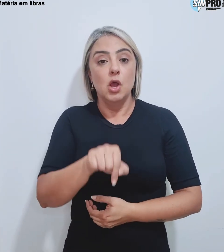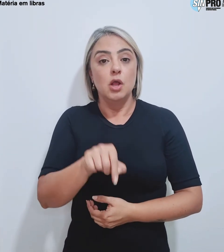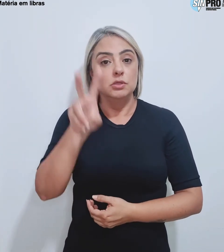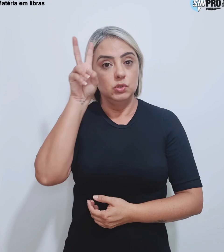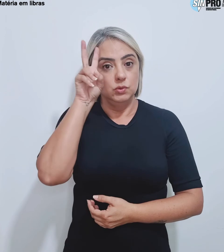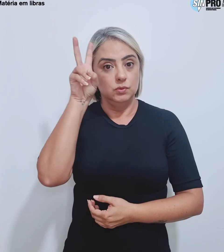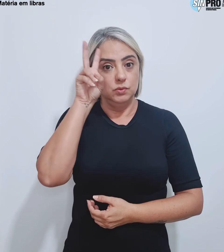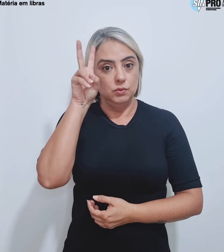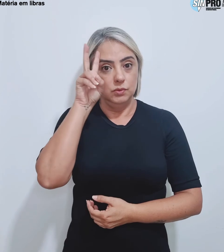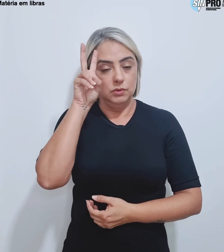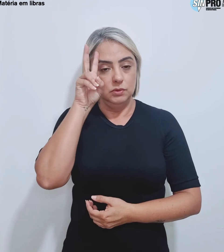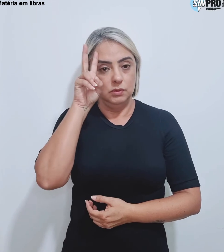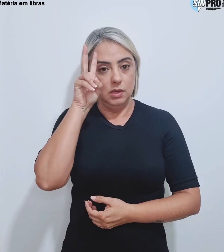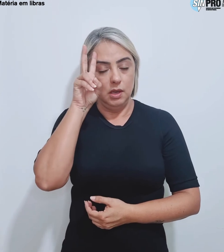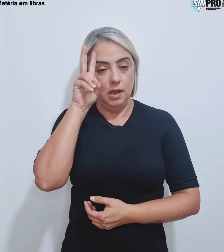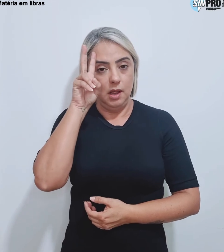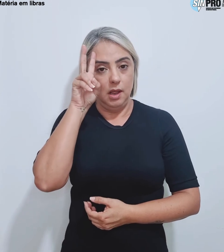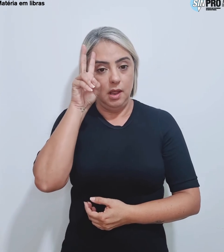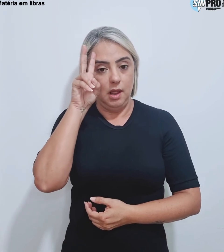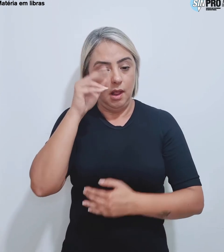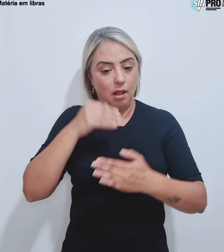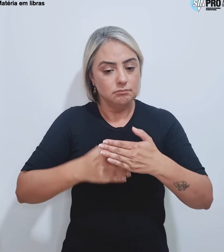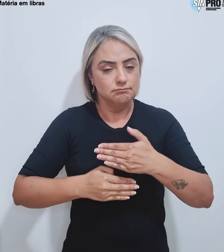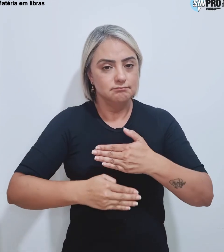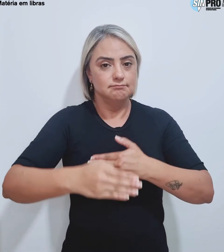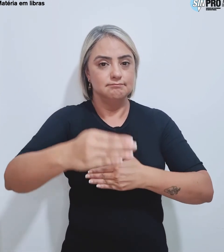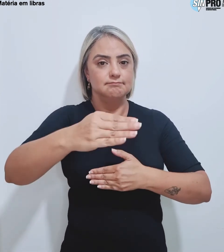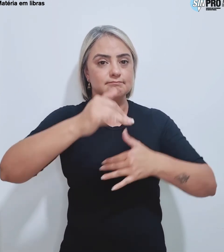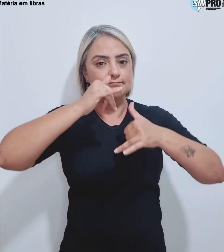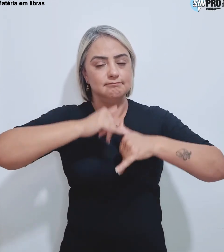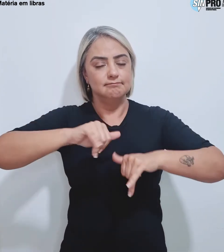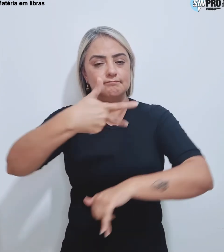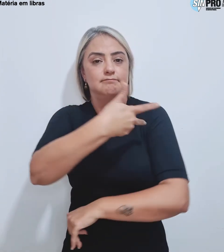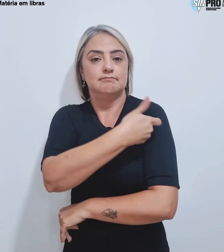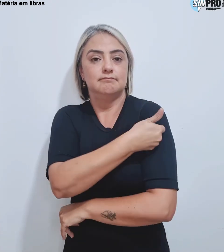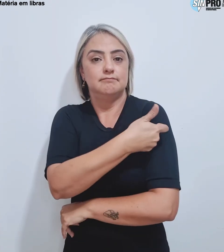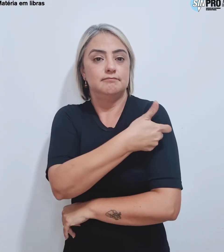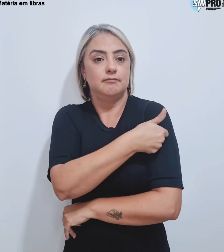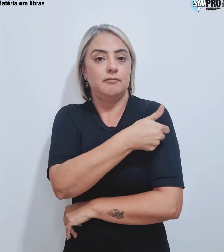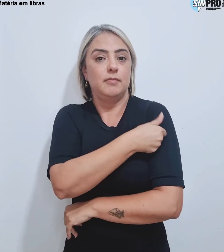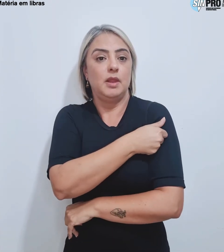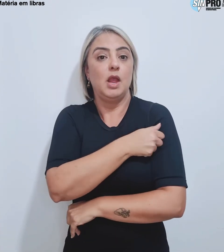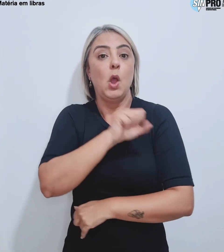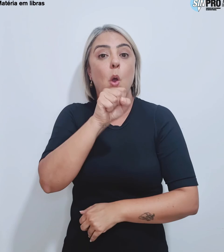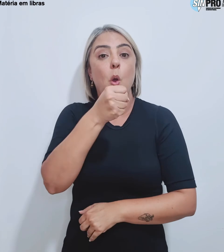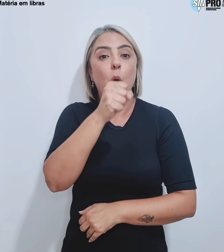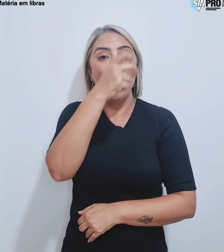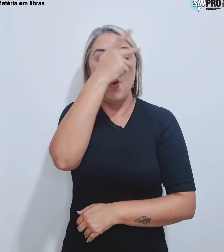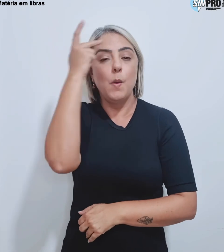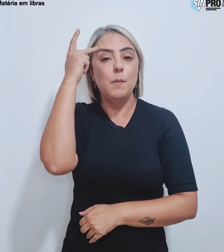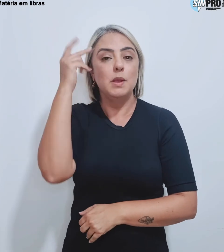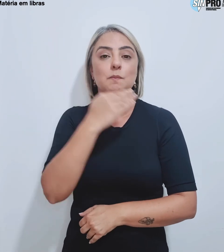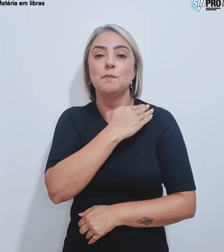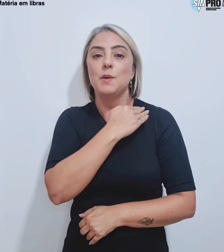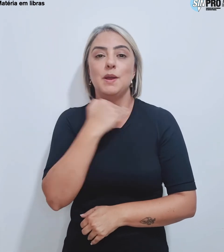Somente nesta segunda, mesmo com o avanço da campanha de vacinação, 8 pessoas